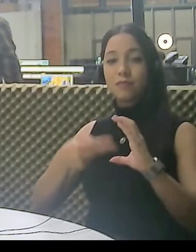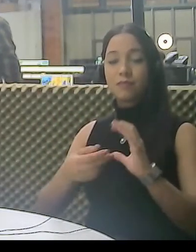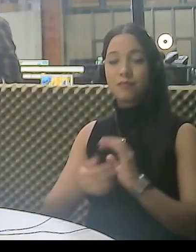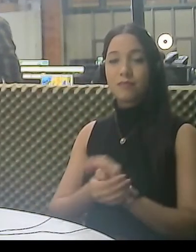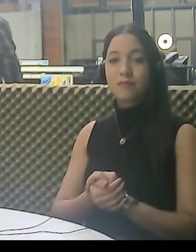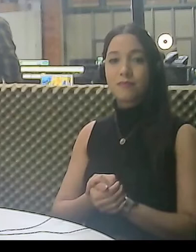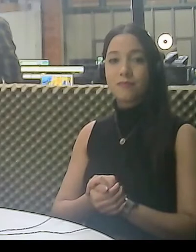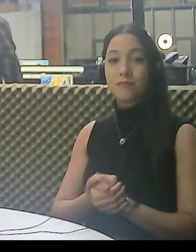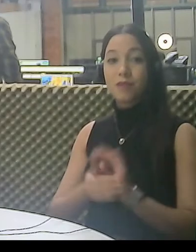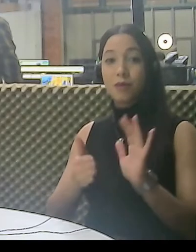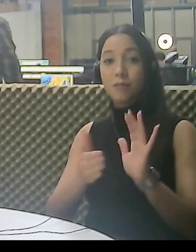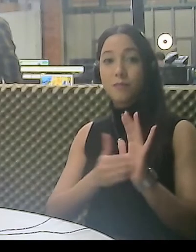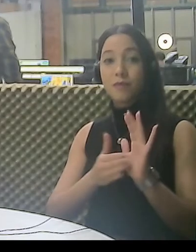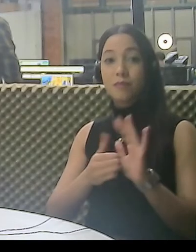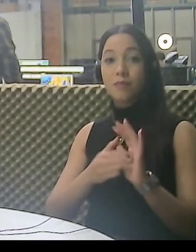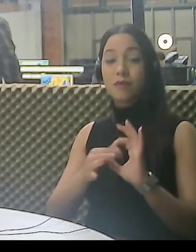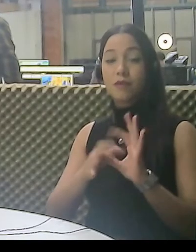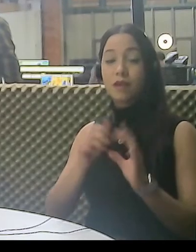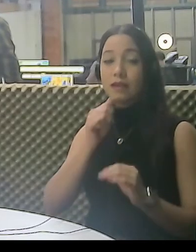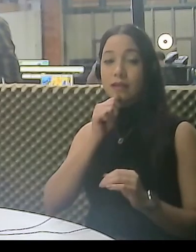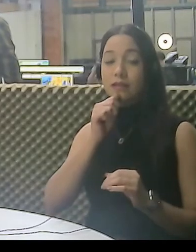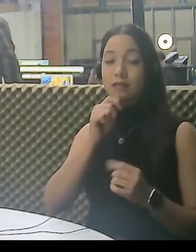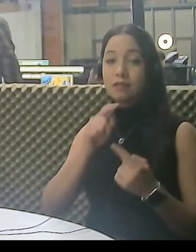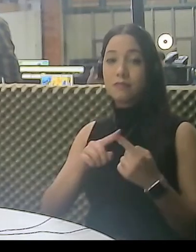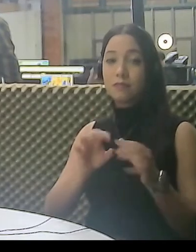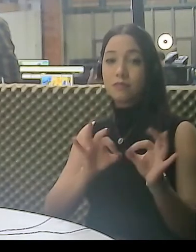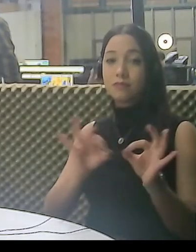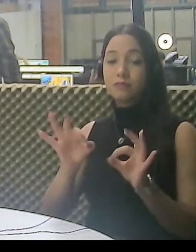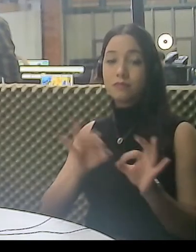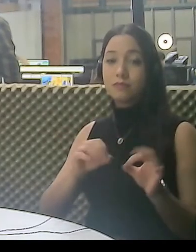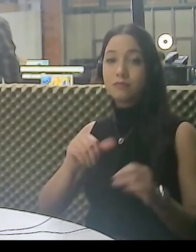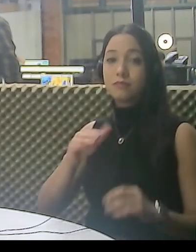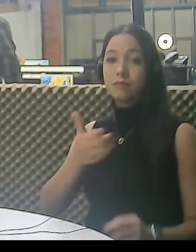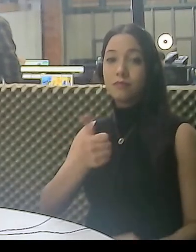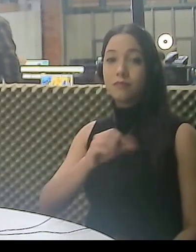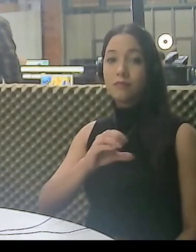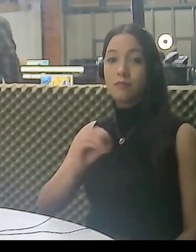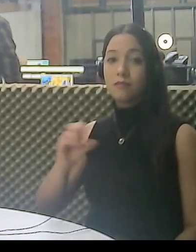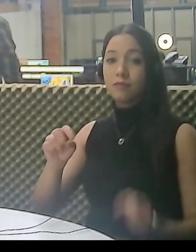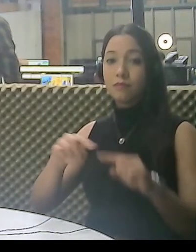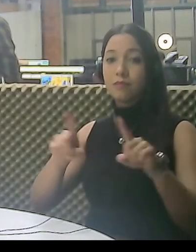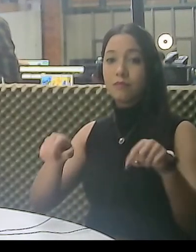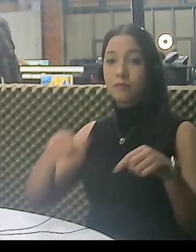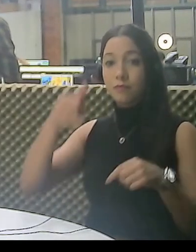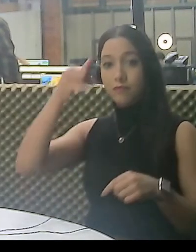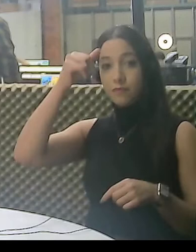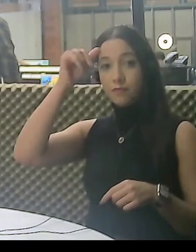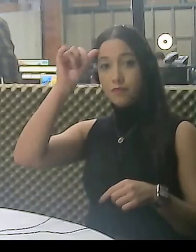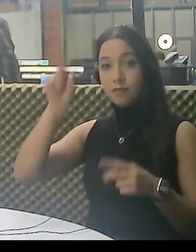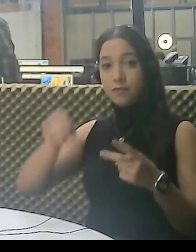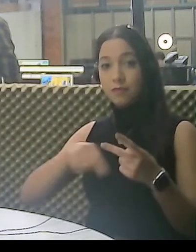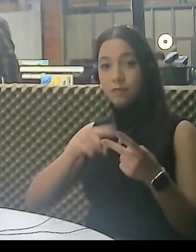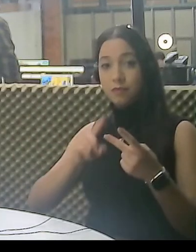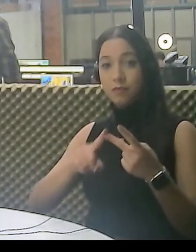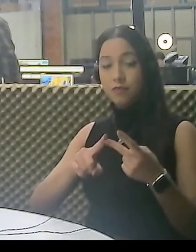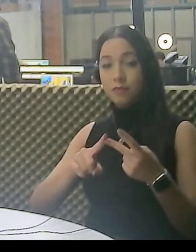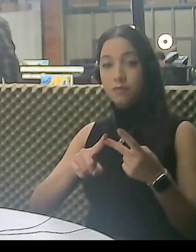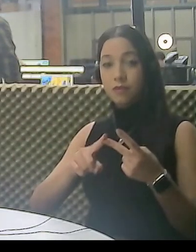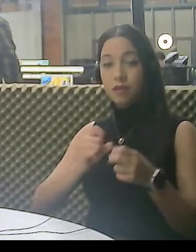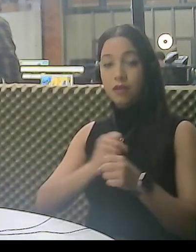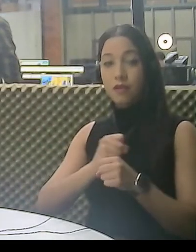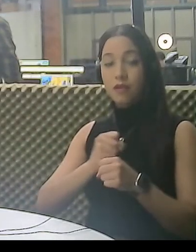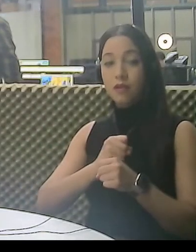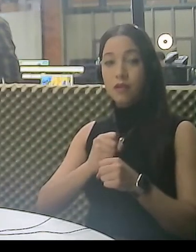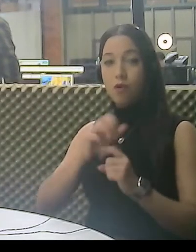das propostas permitirá, por exemplo, a regularização de mais de 100 loteamentos na zona rural. O outro institui como anual